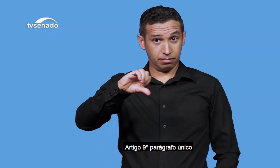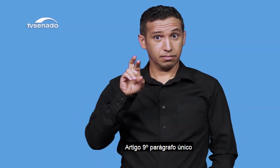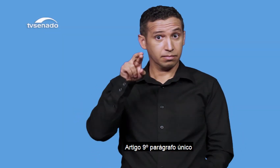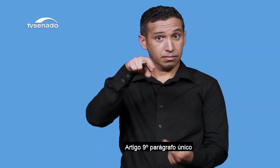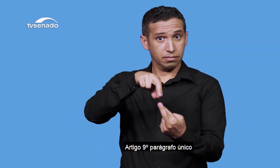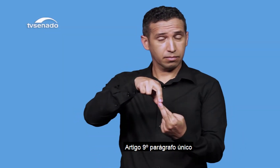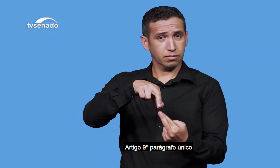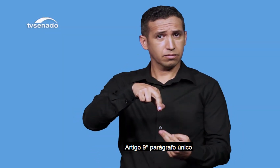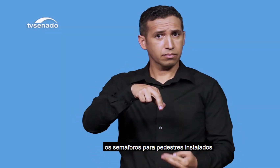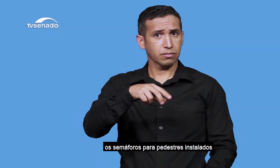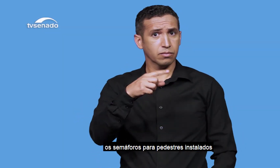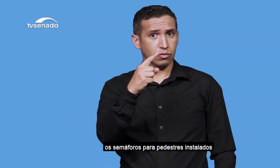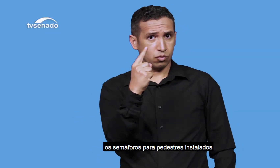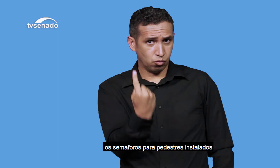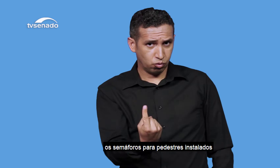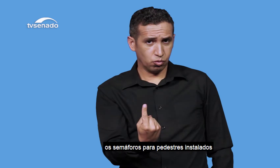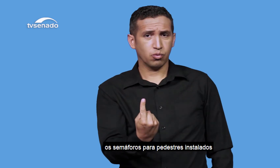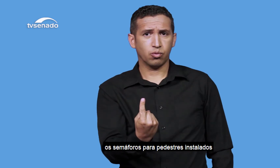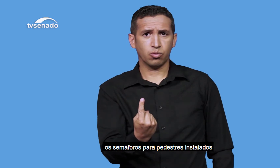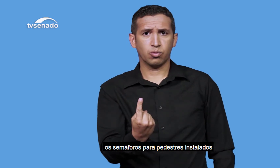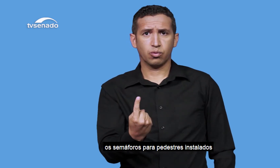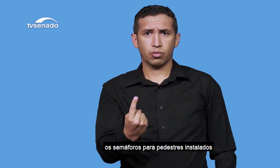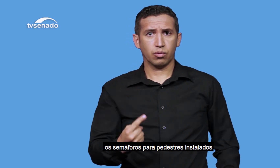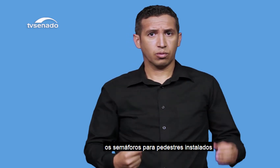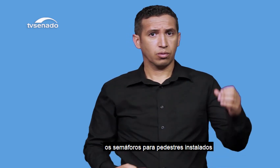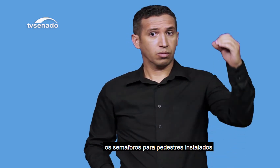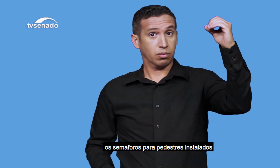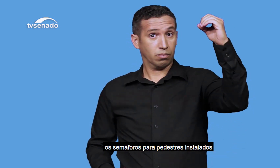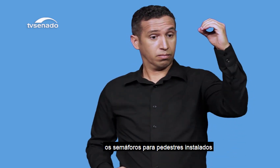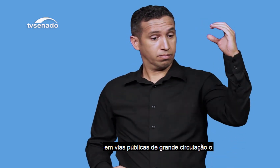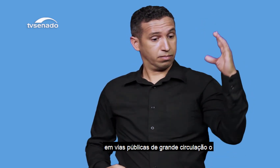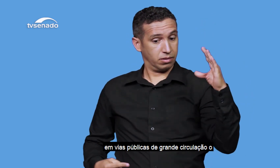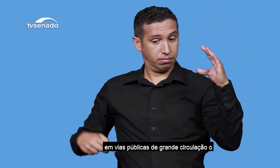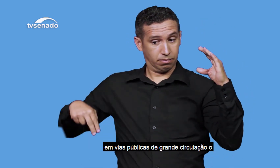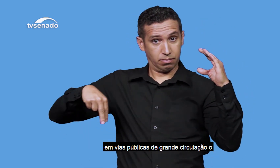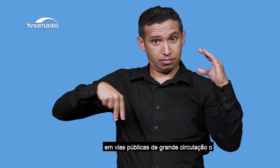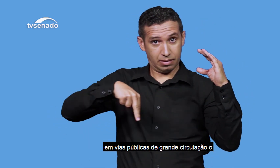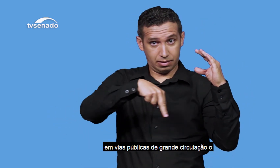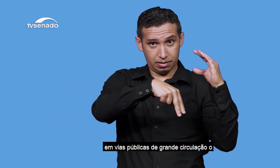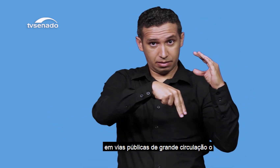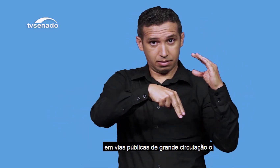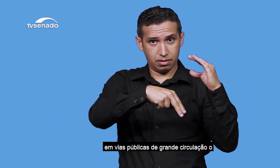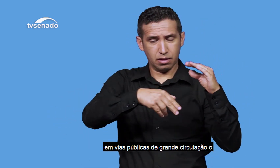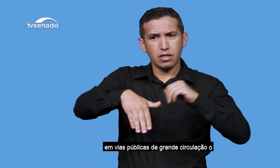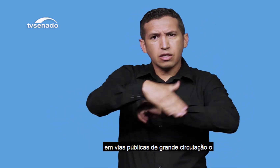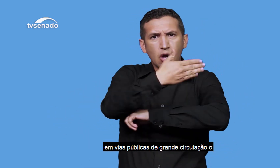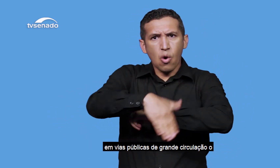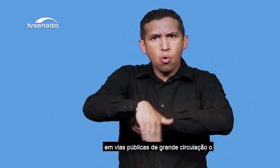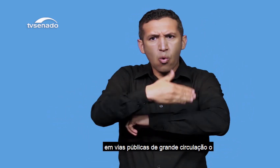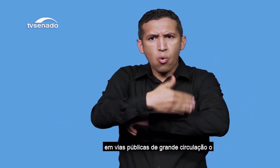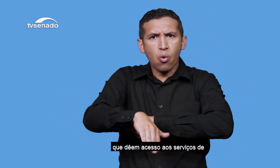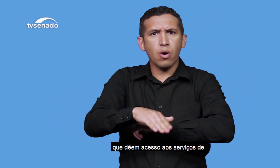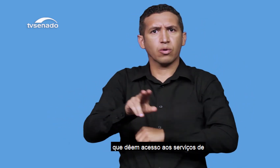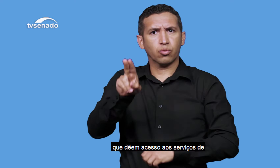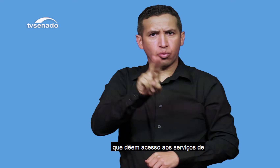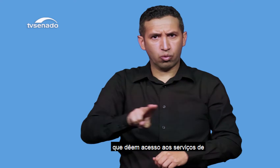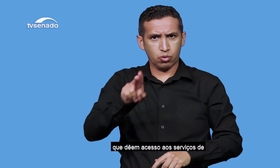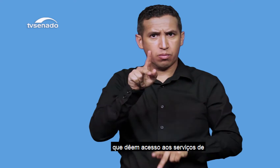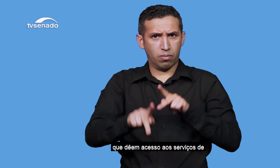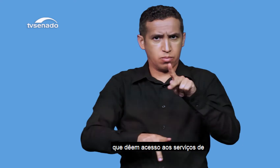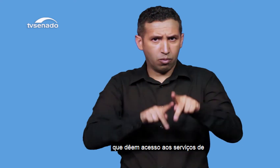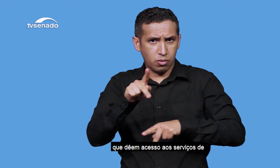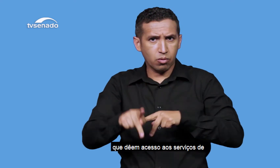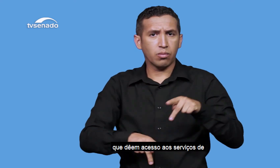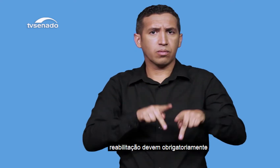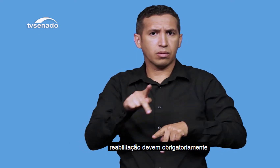único os semáforos para pedestres instalados em vias públicas de grande circulação o que dêem acesso